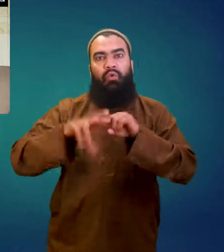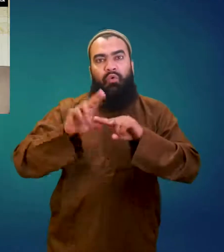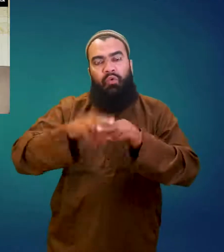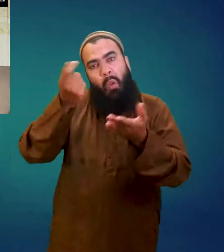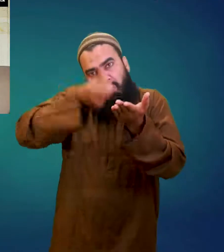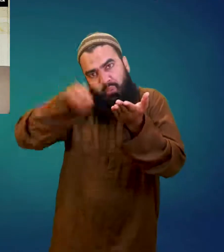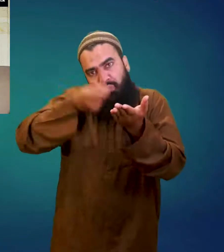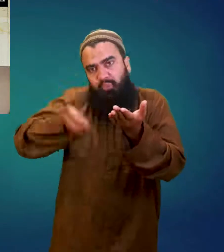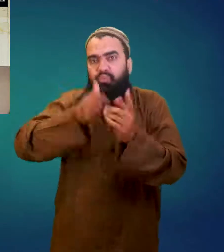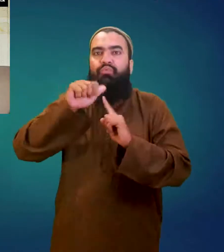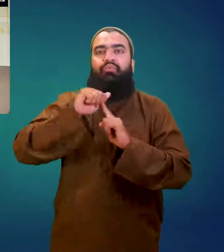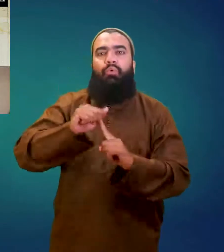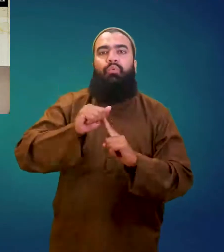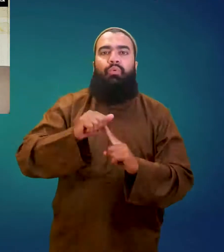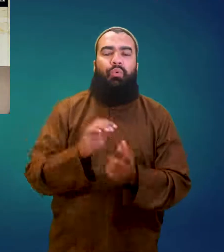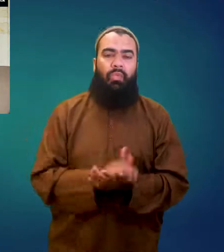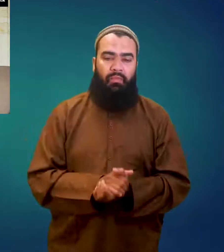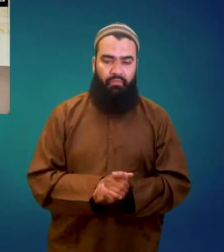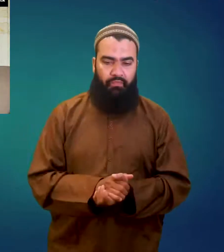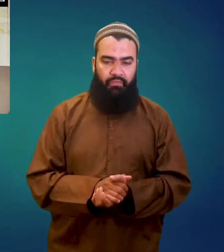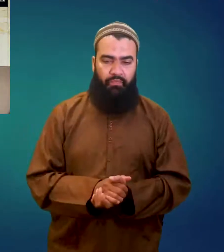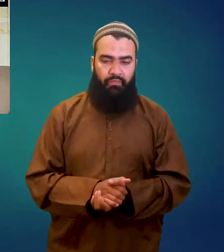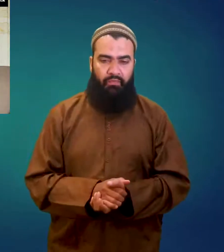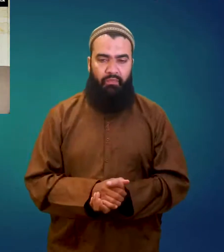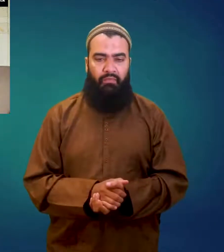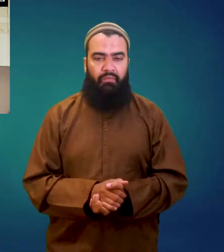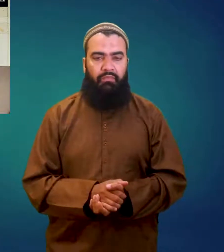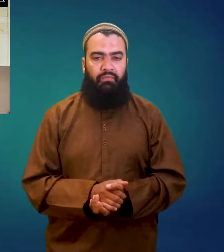اس کو بھی محفوظ کر لیا جاتا ہے۔